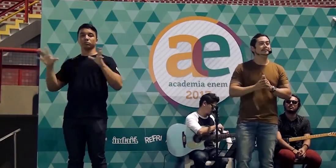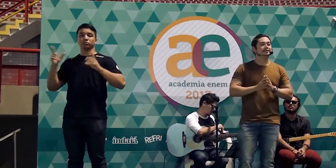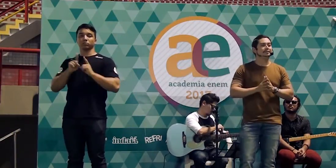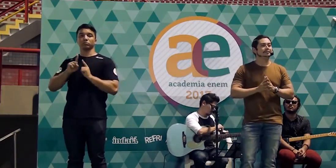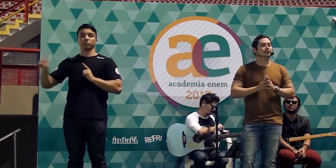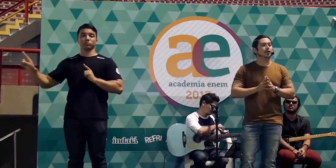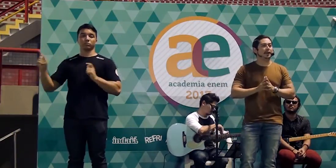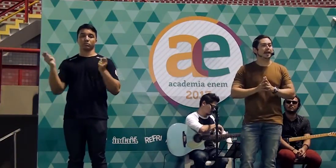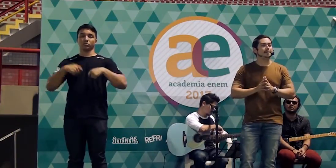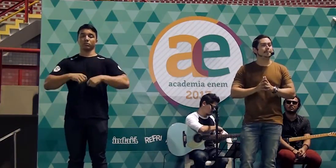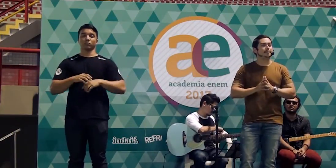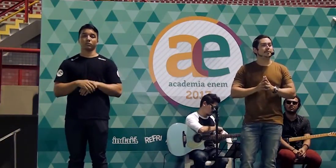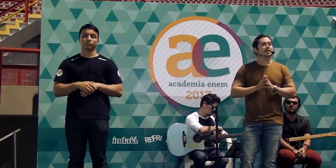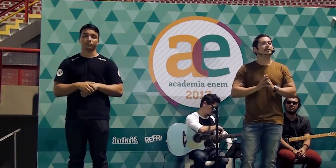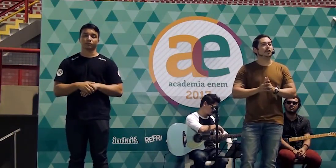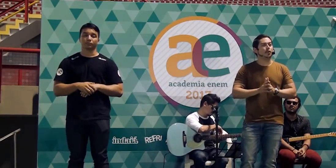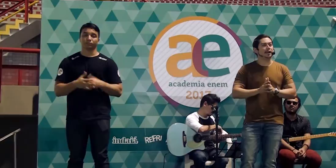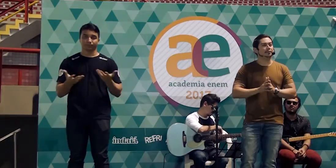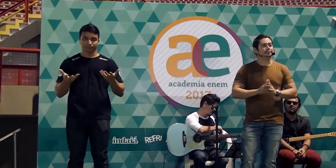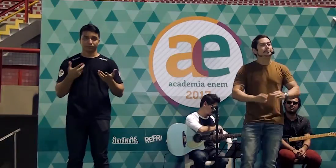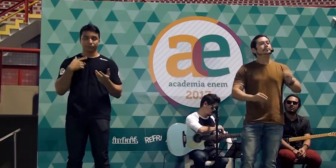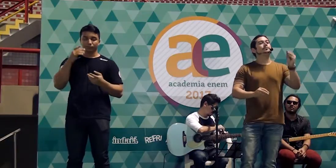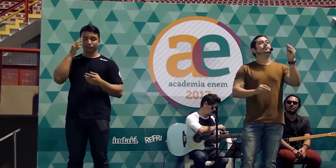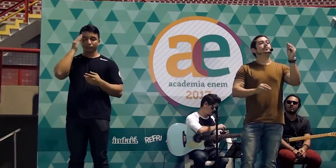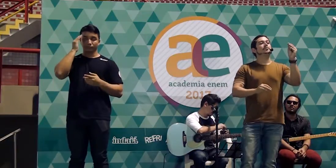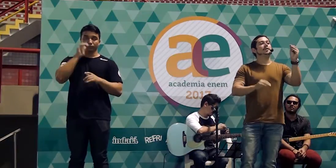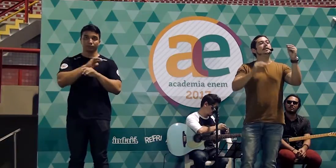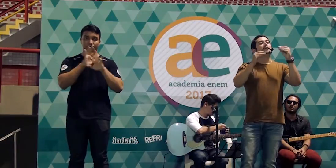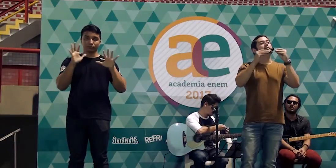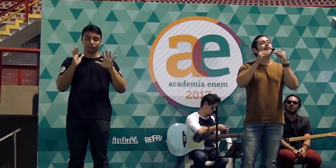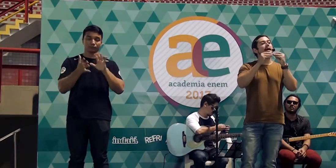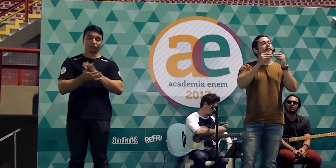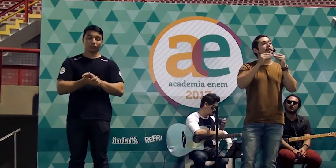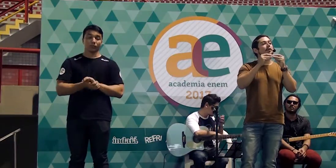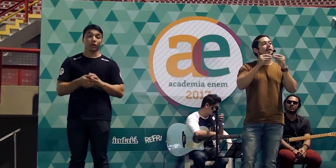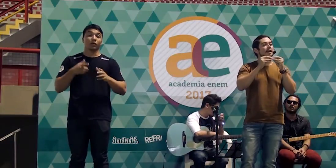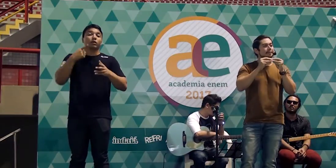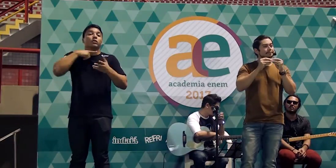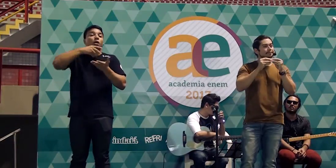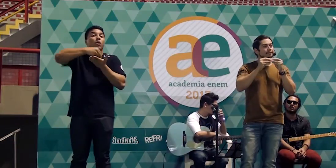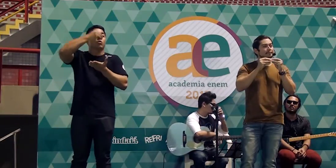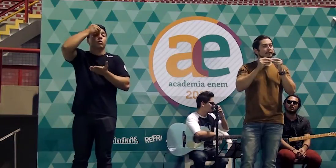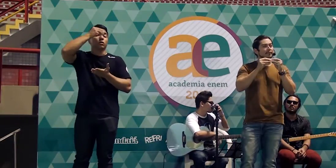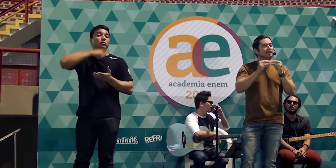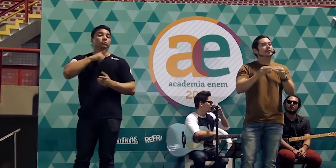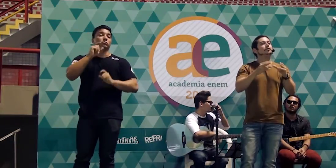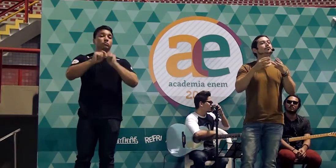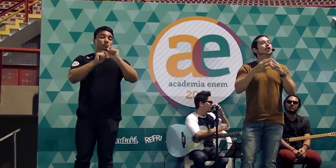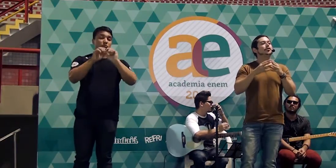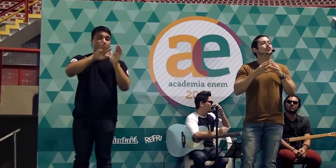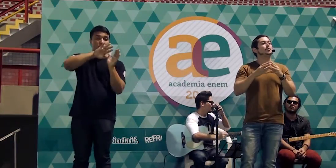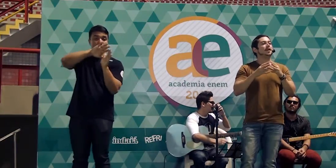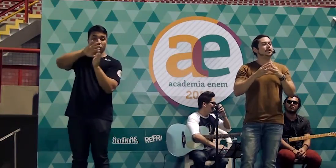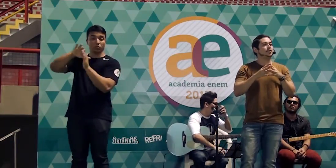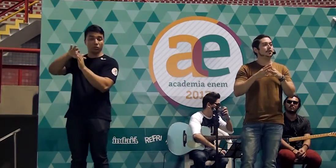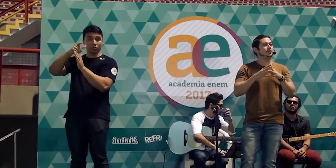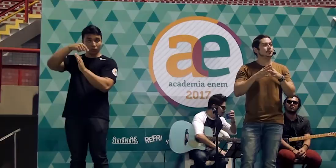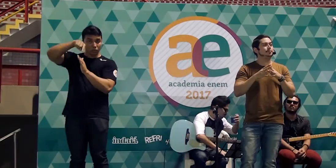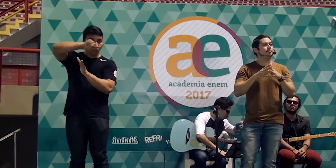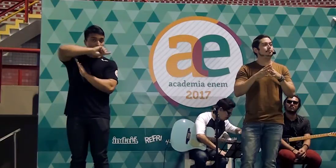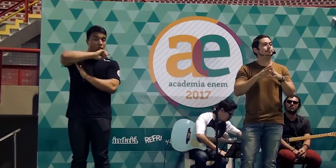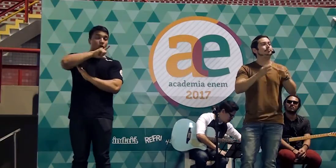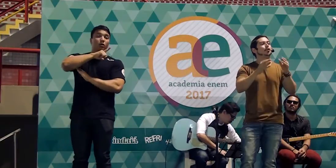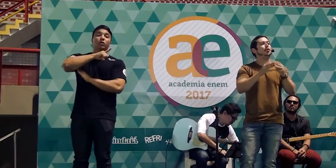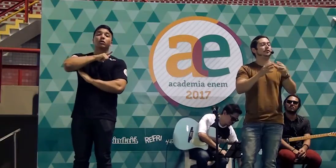sair. Ok? Tranquilo? Na teoria, nós somos